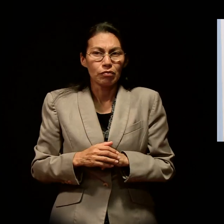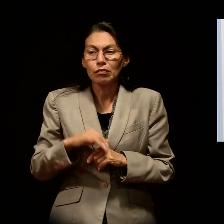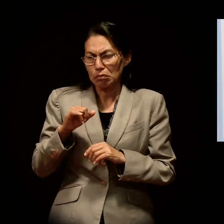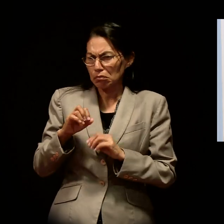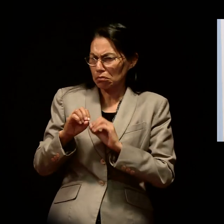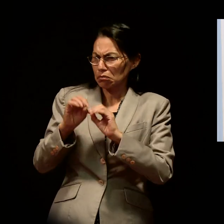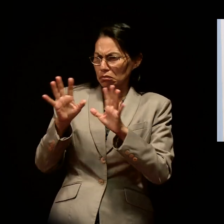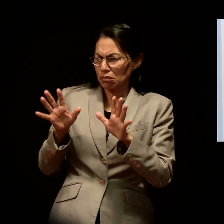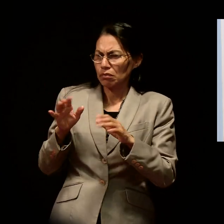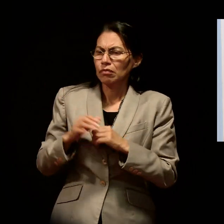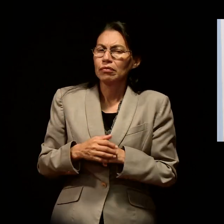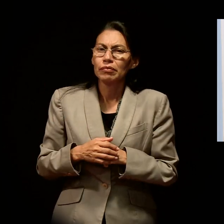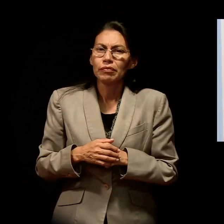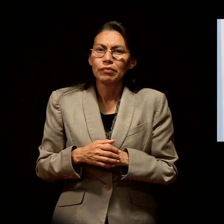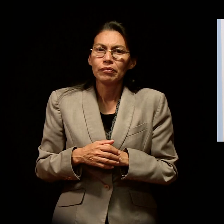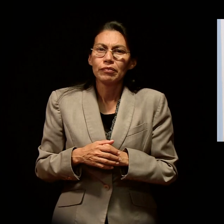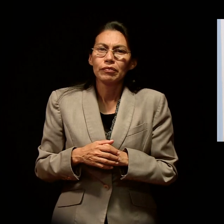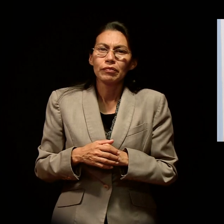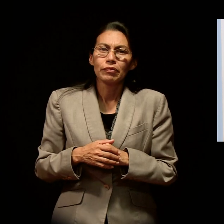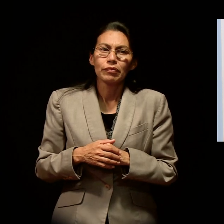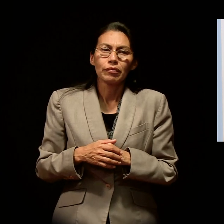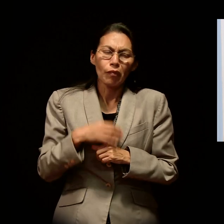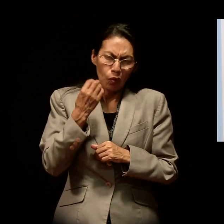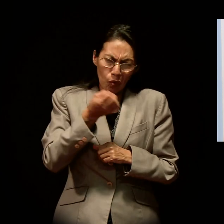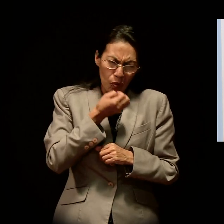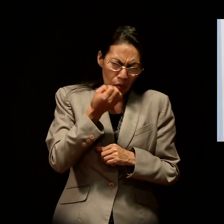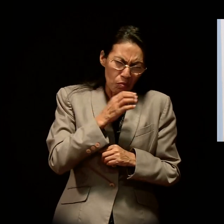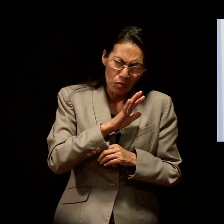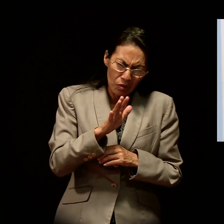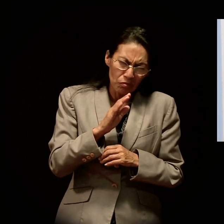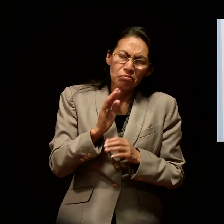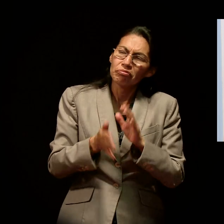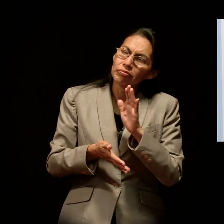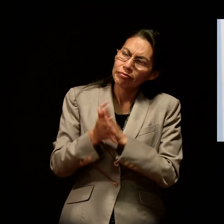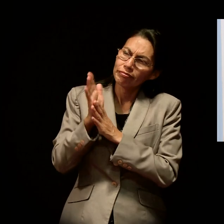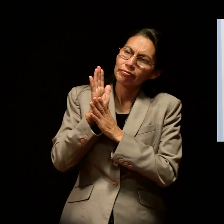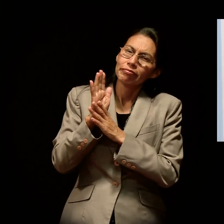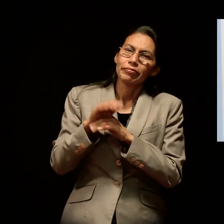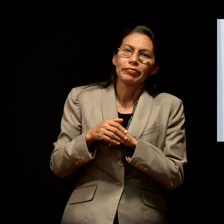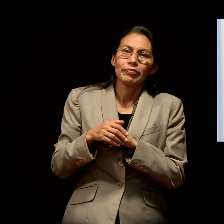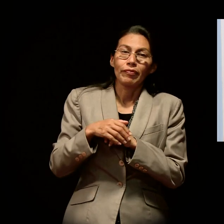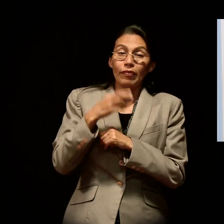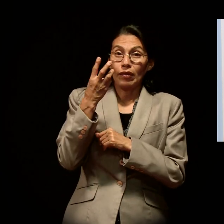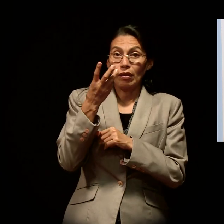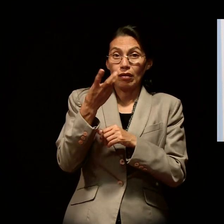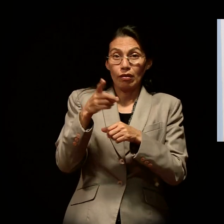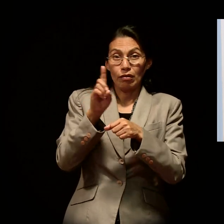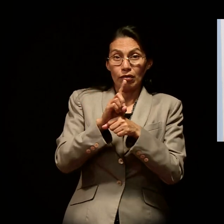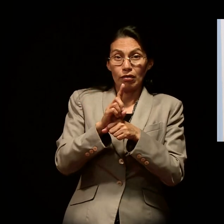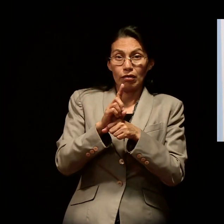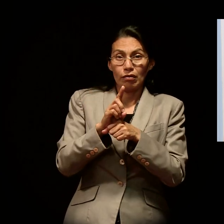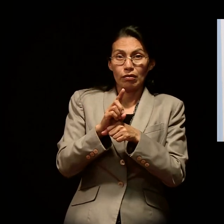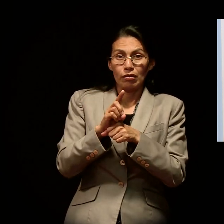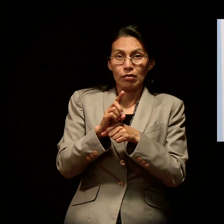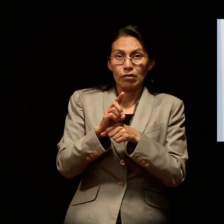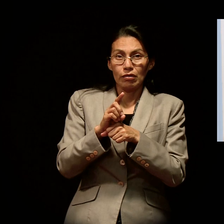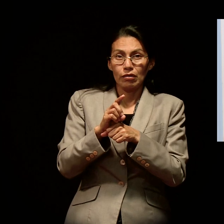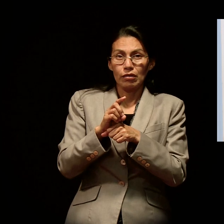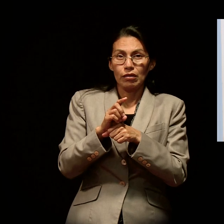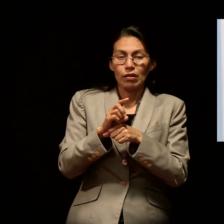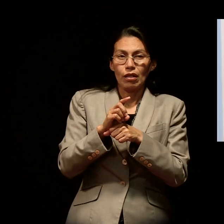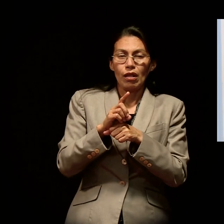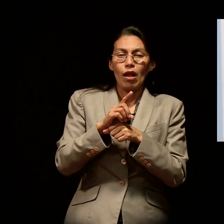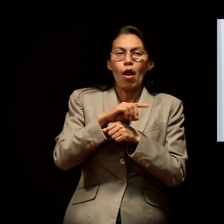permítanme intervenir Por supuesto que sí y ya se fue oramos y se fue a los tres días